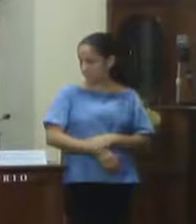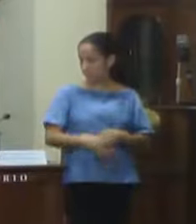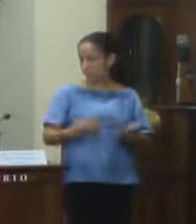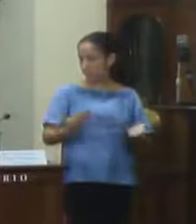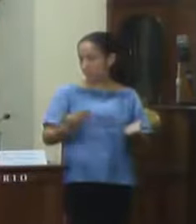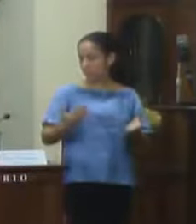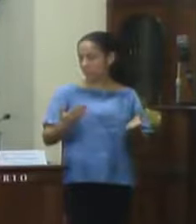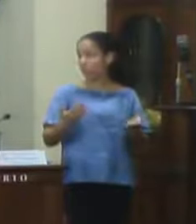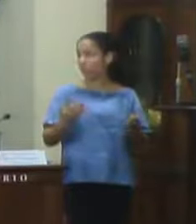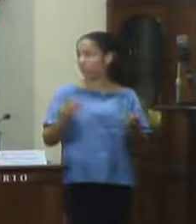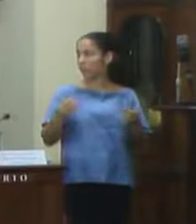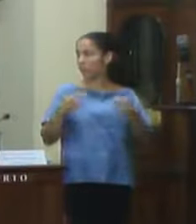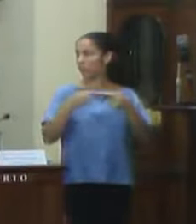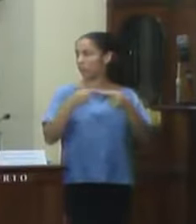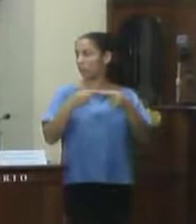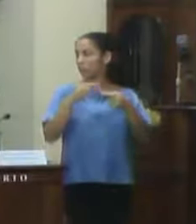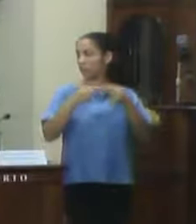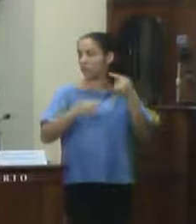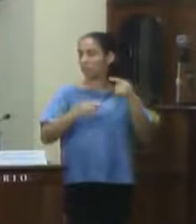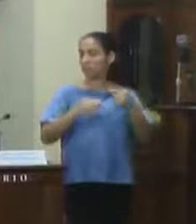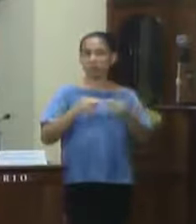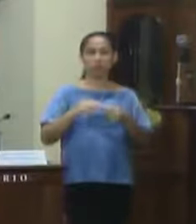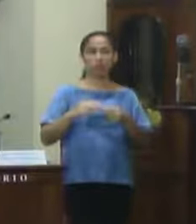Coloco o requerimento, então, em discussão.